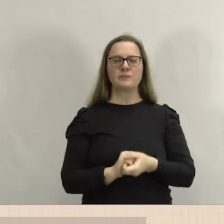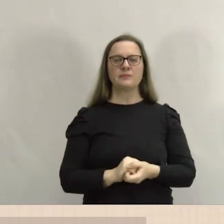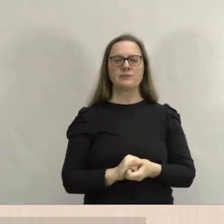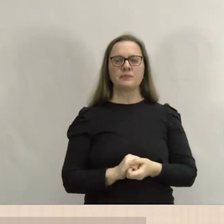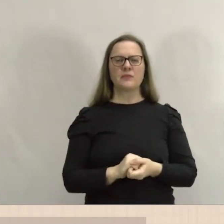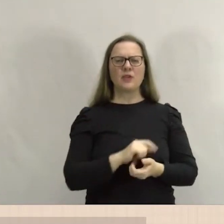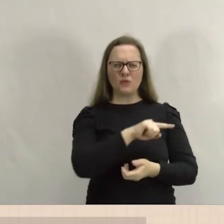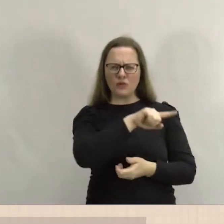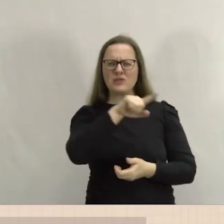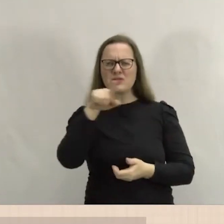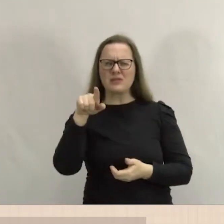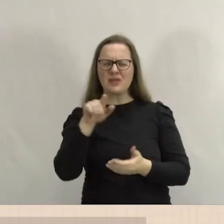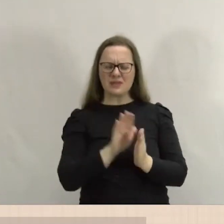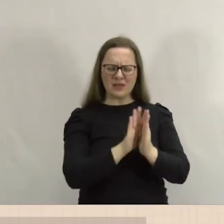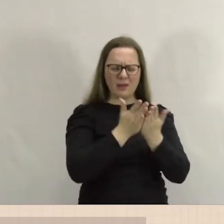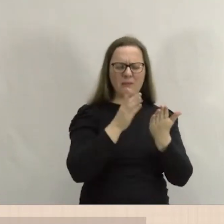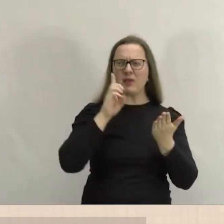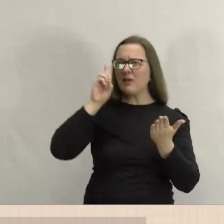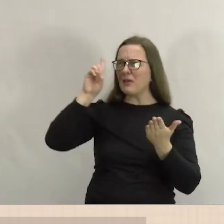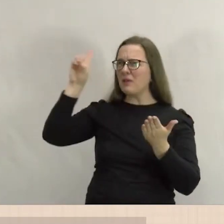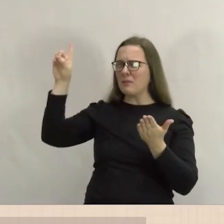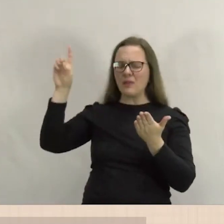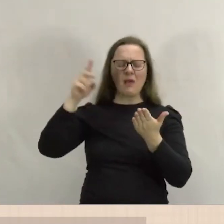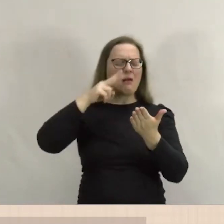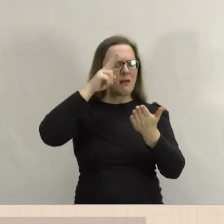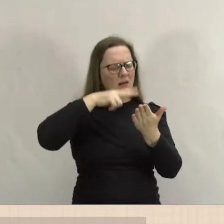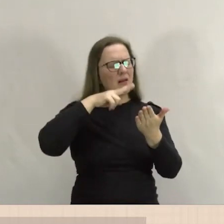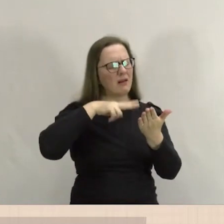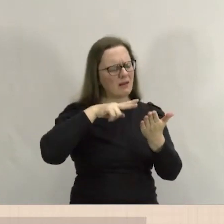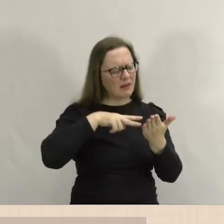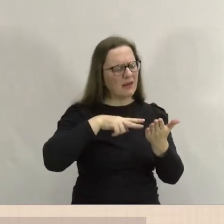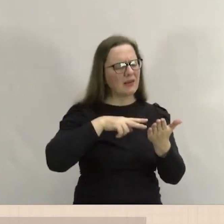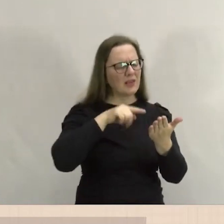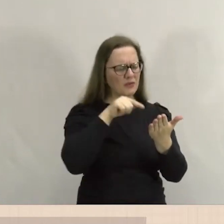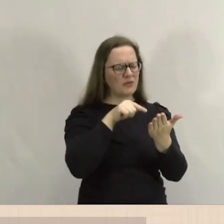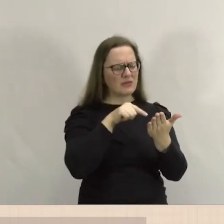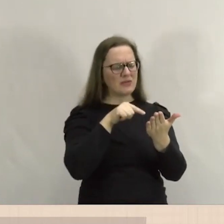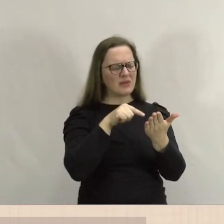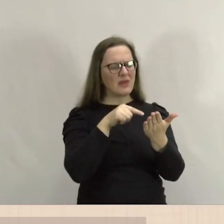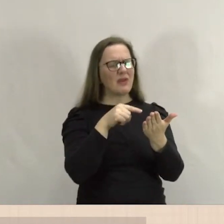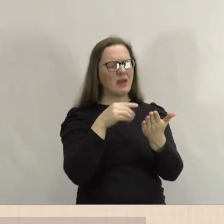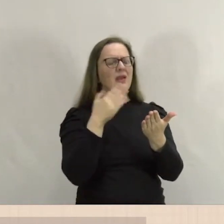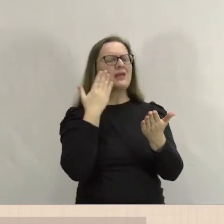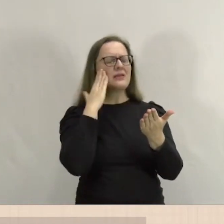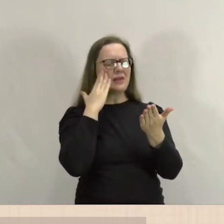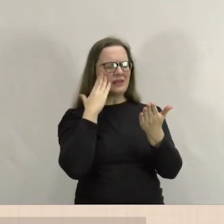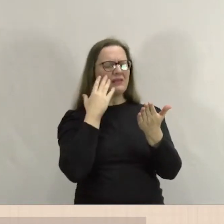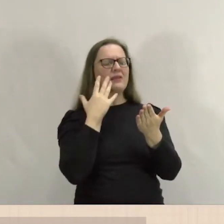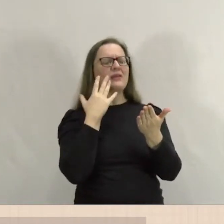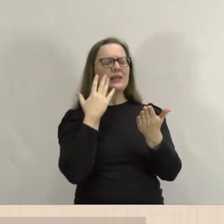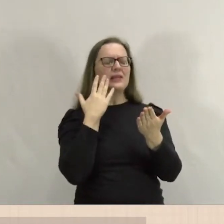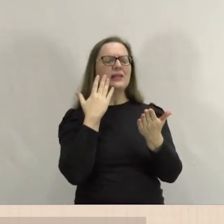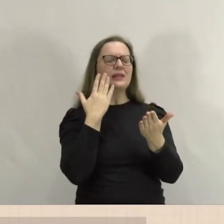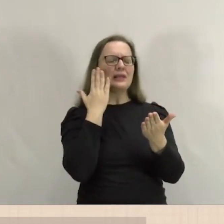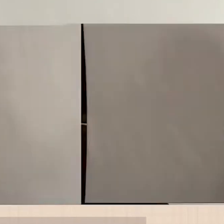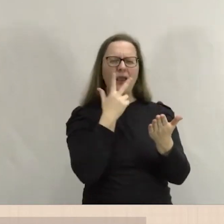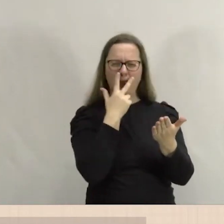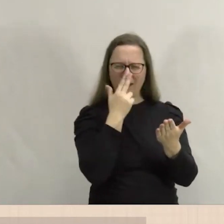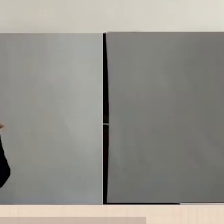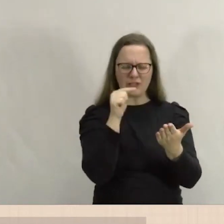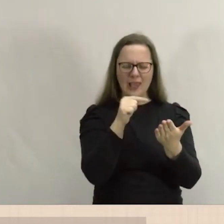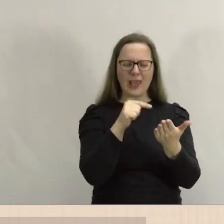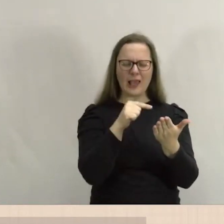Examinais as Escrituras, porque julgais ter nelas a vida eterna. Sim, a